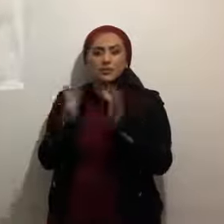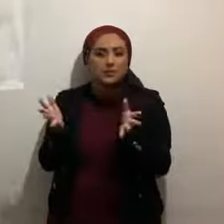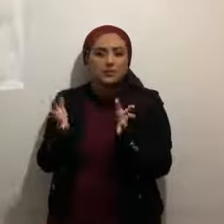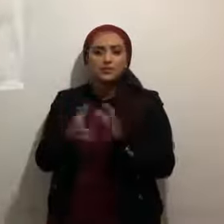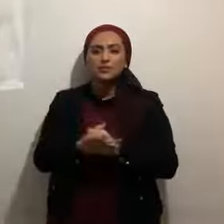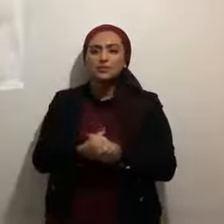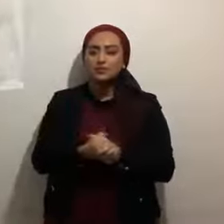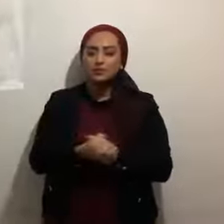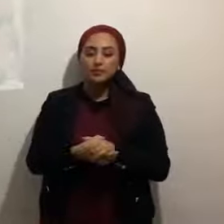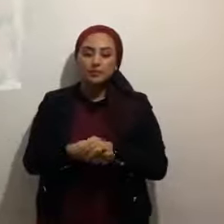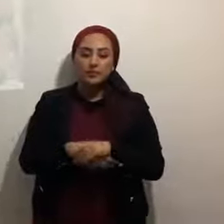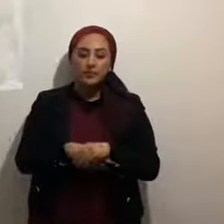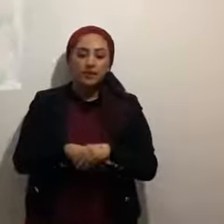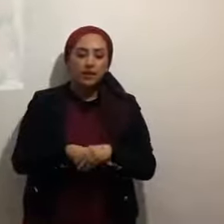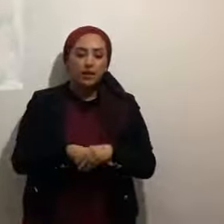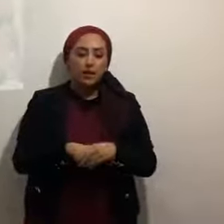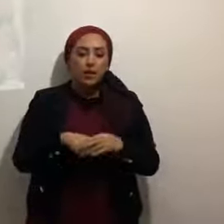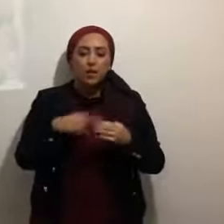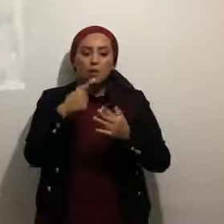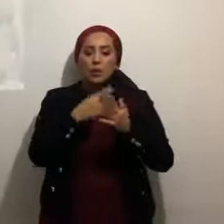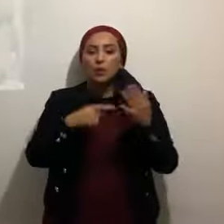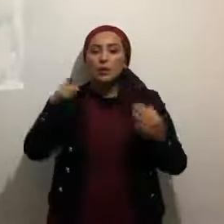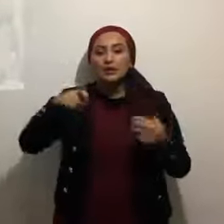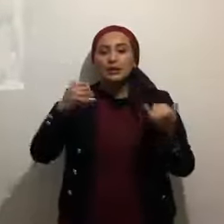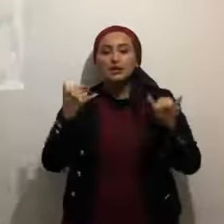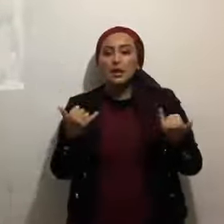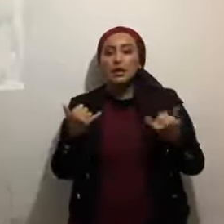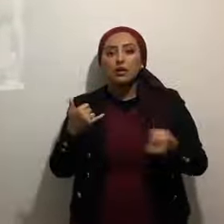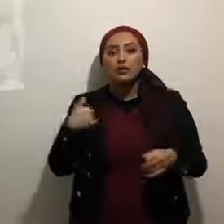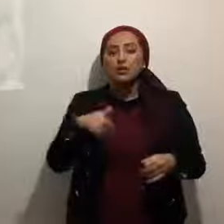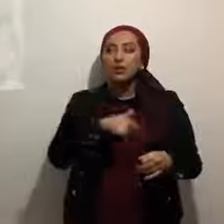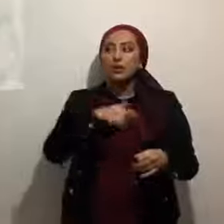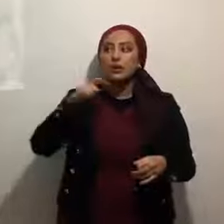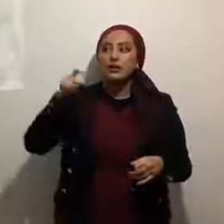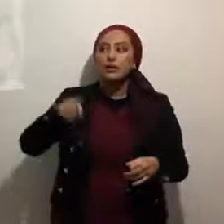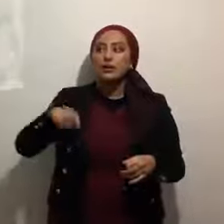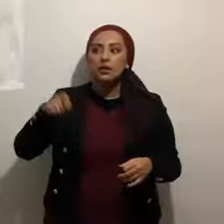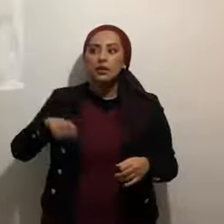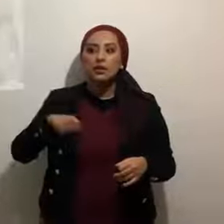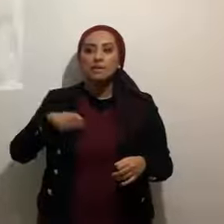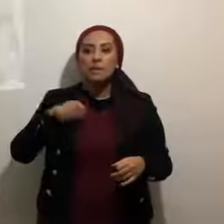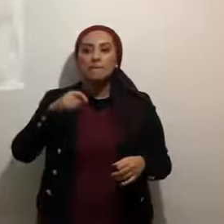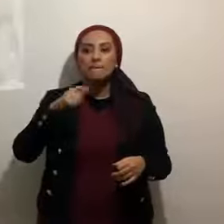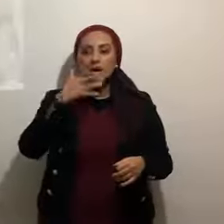Entonces, ¿qué se necesita? Actualmente se necesita madurez. Gente